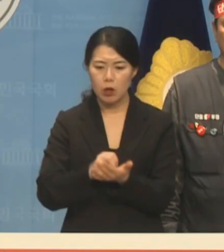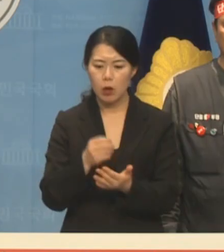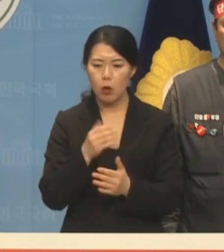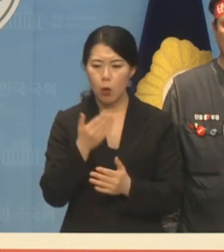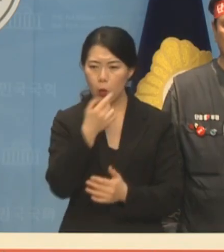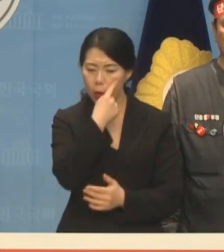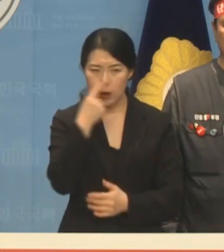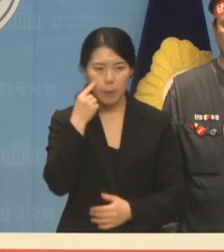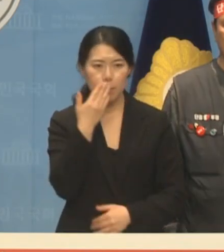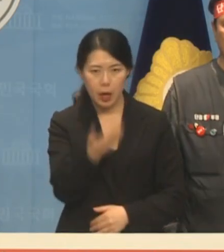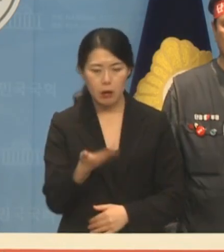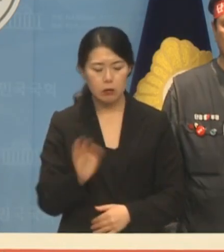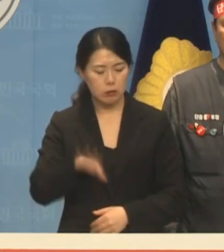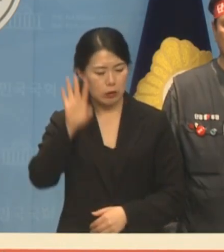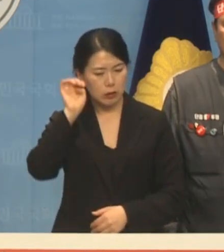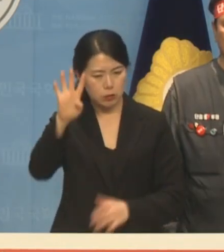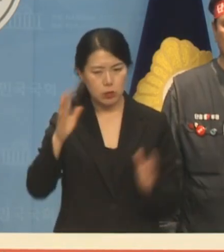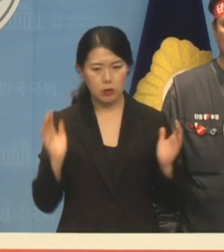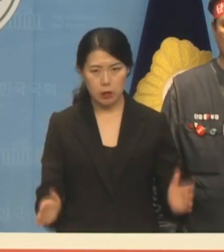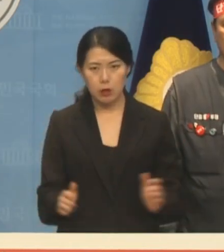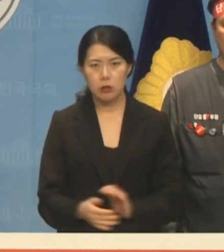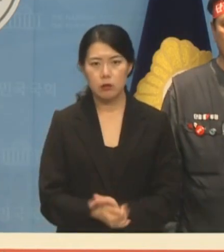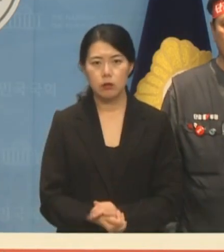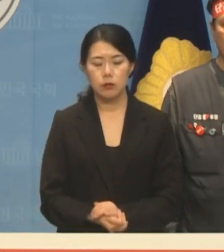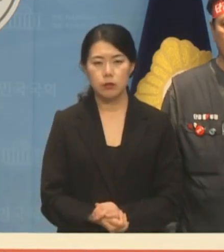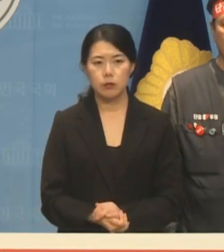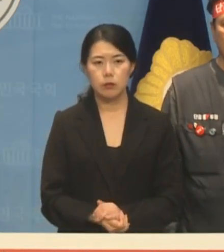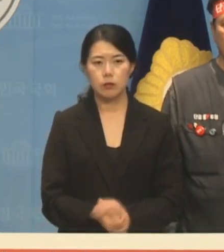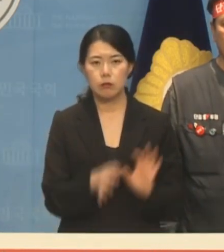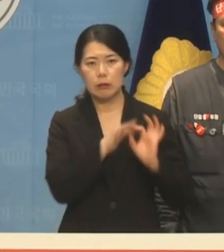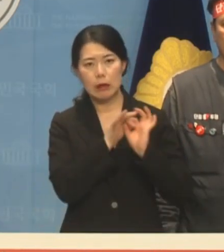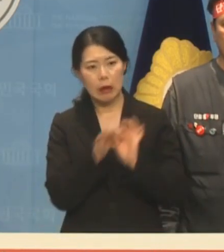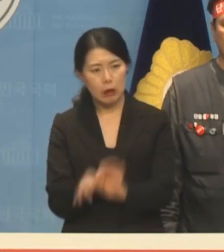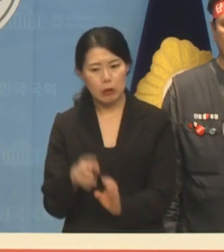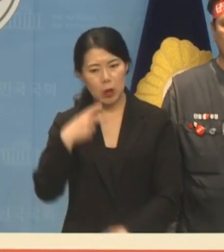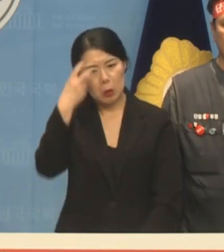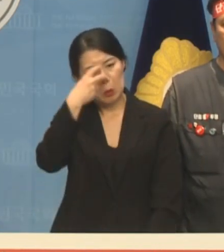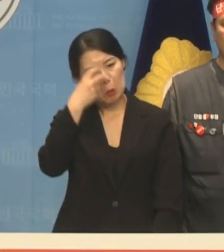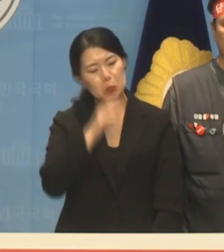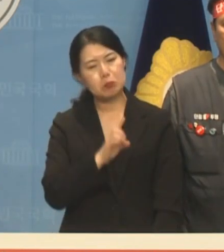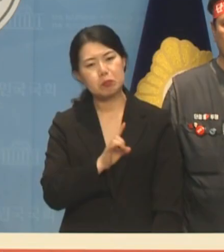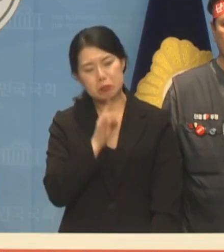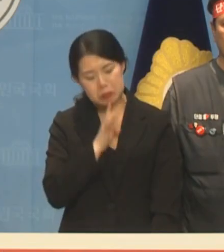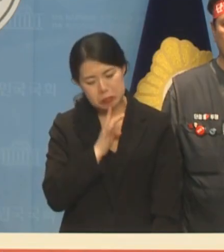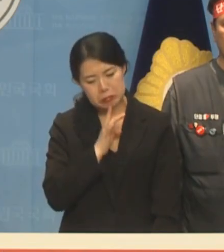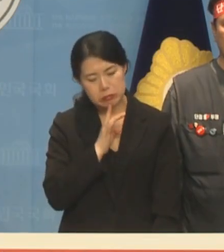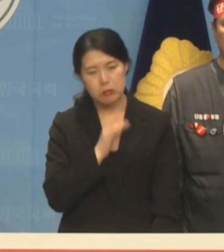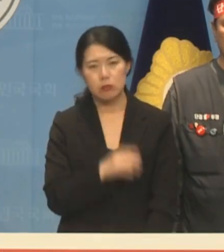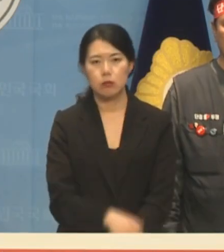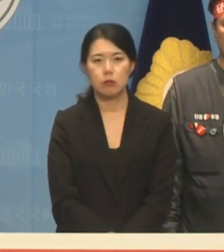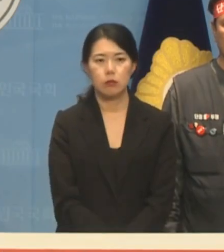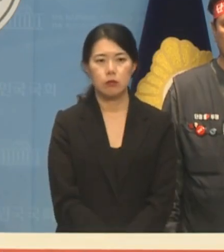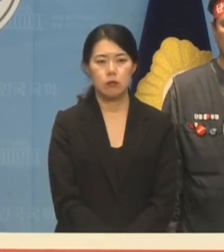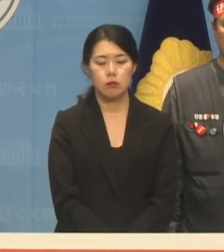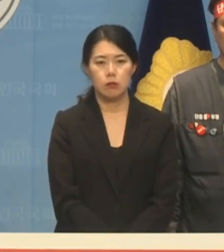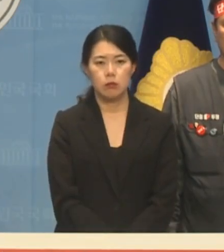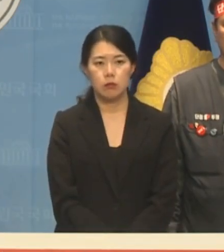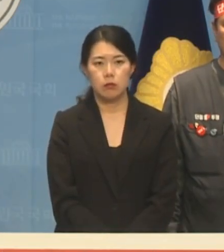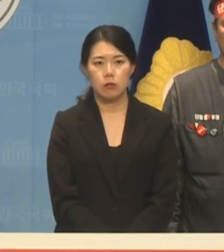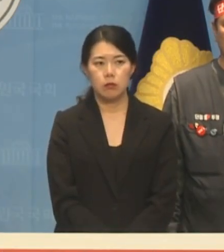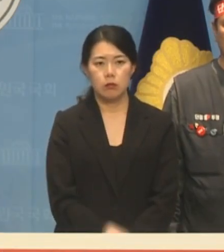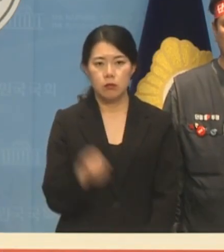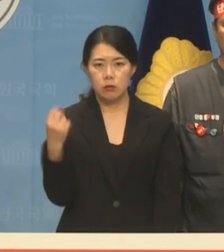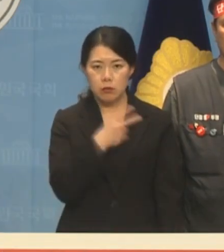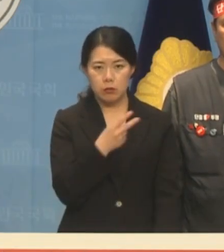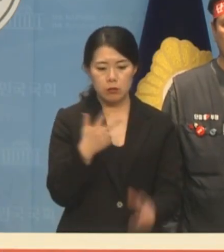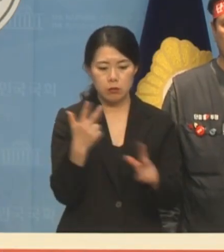파업 44일째 되는 동안에 계속 조사만 진행하고 있습니다. 또한